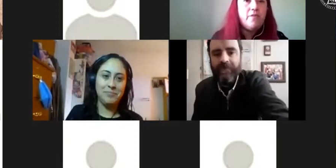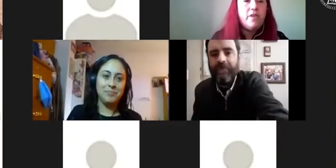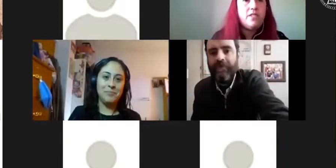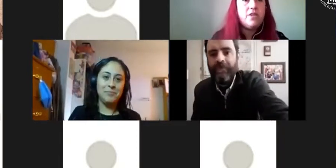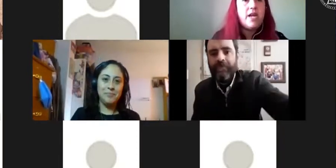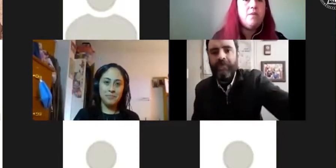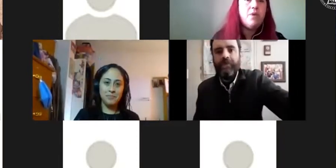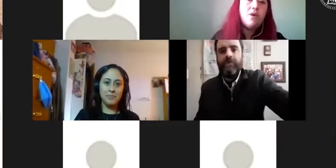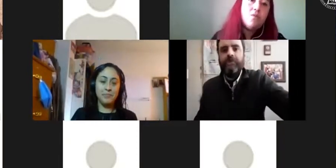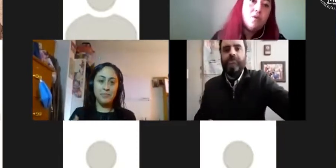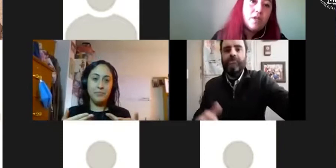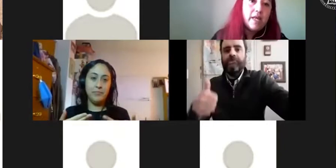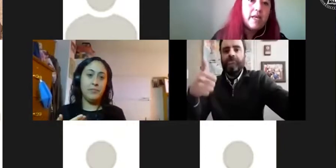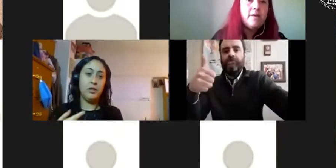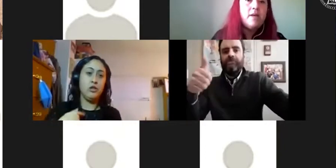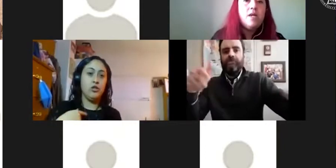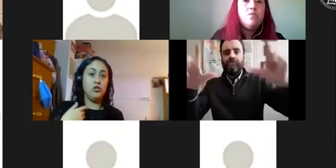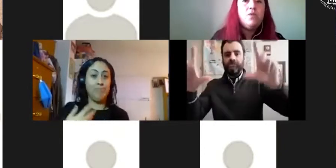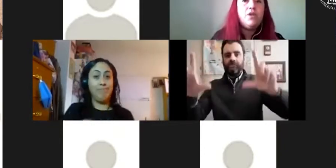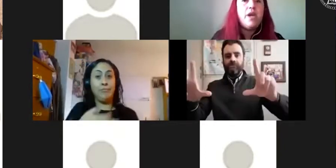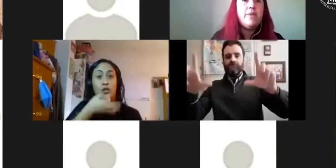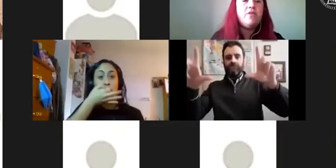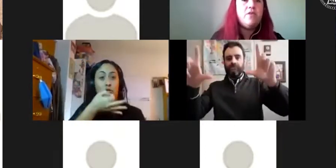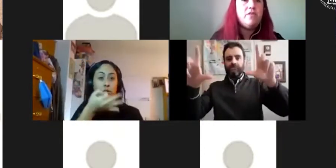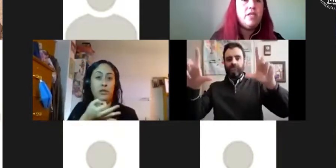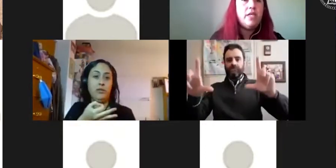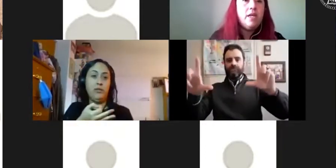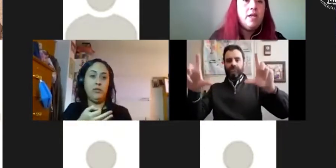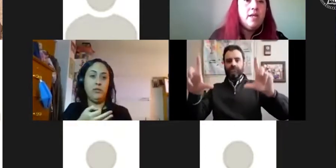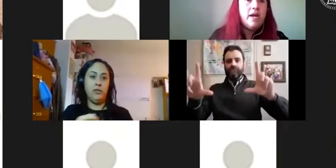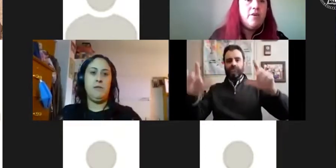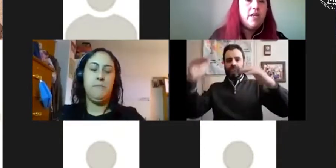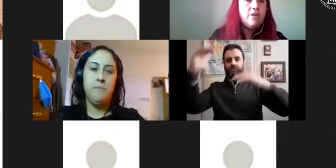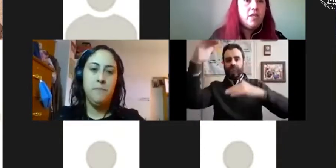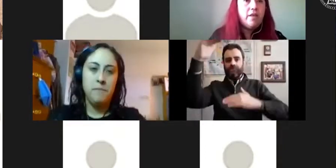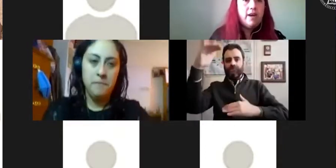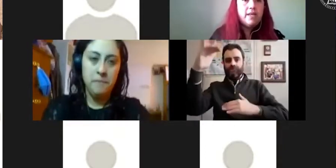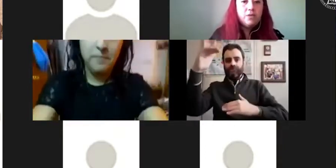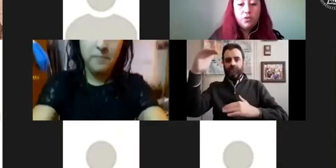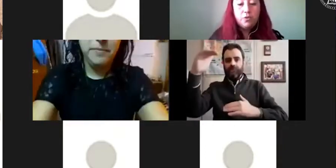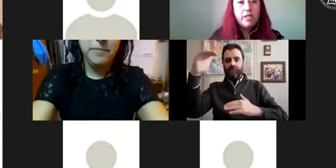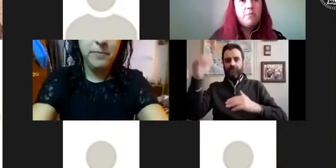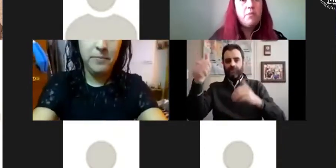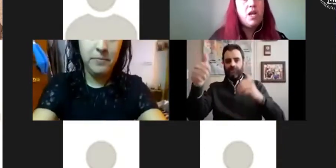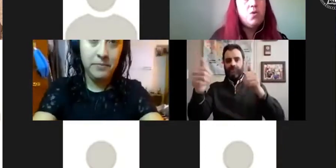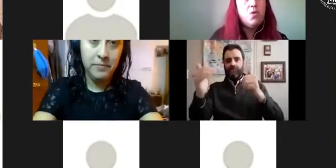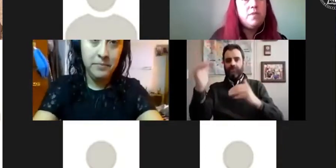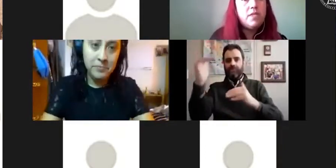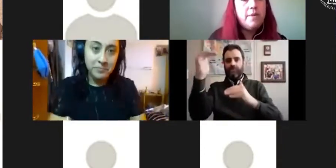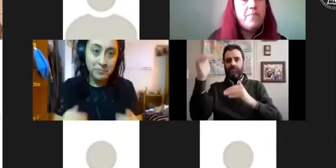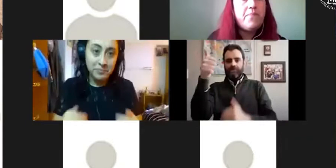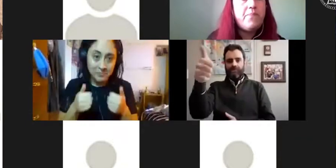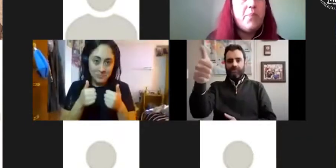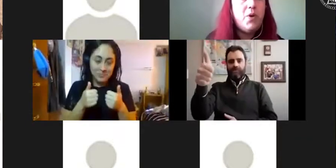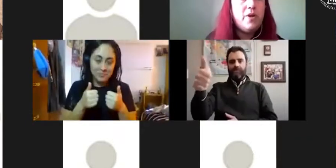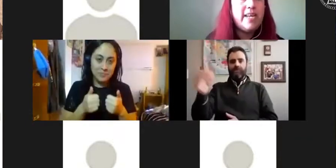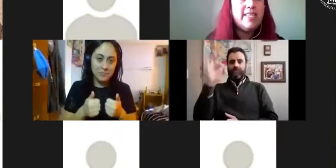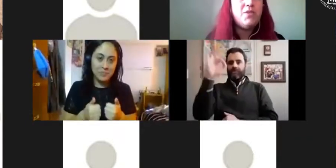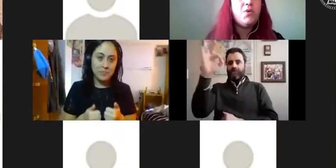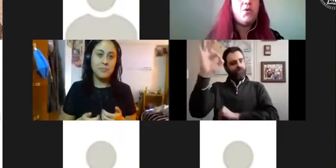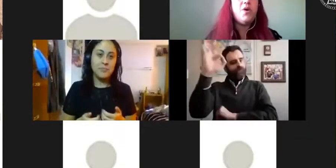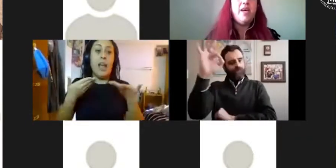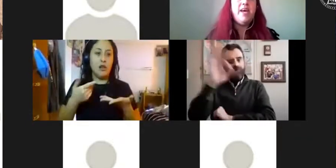desarrollo profesional, pues como ustedes, muchos ya me conocen, ahora estoy trabajando mucho más tiempo en la UMCE, por